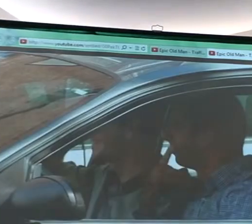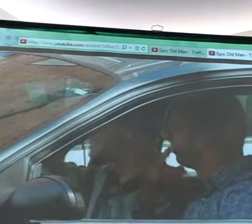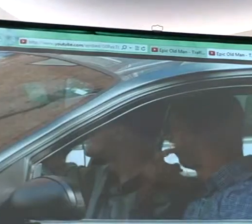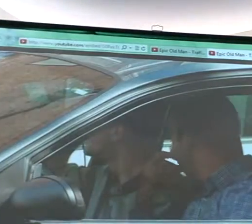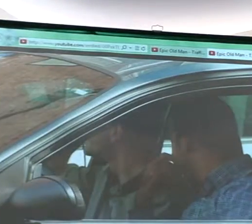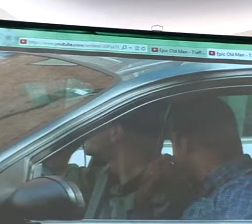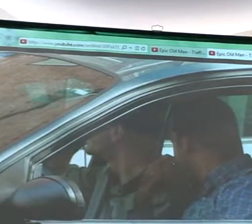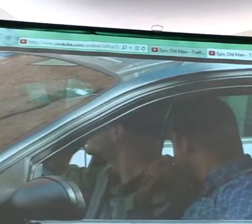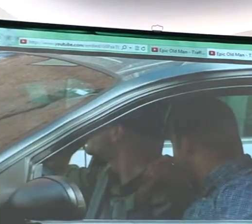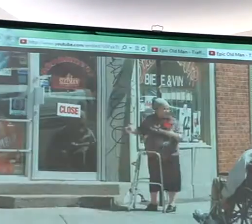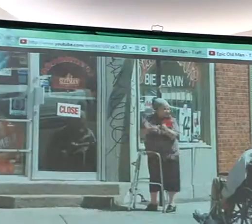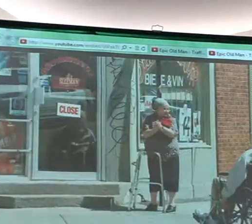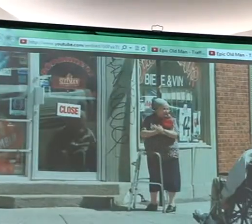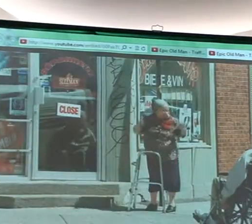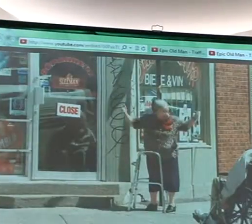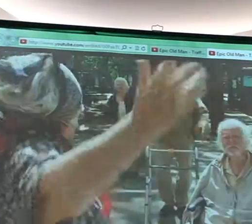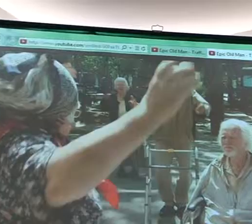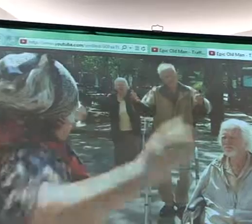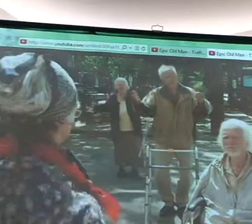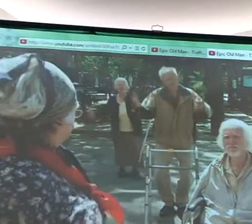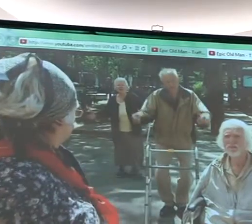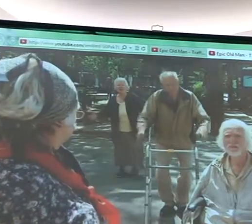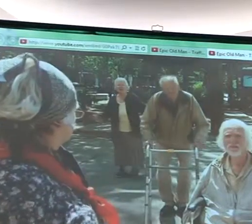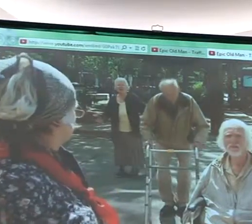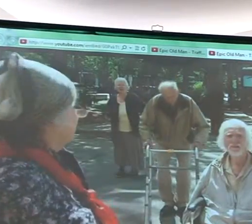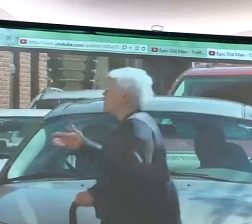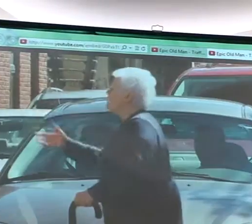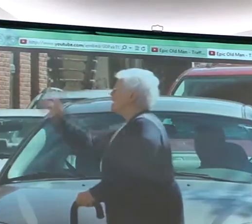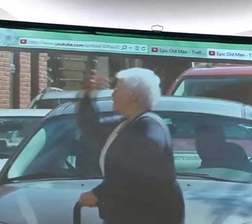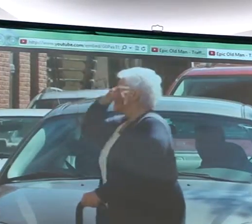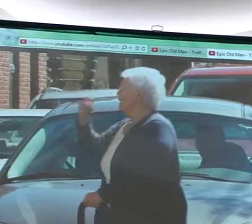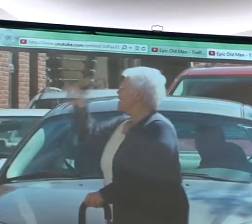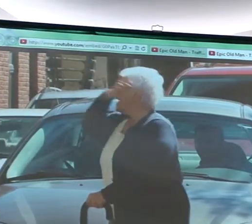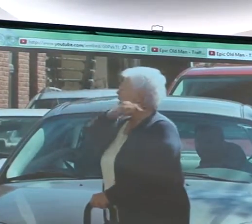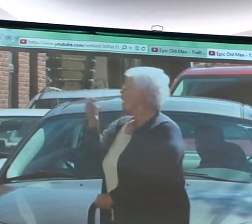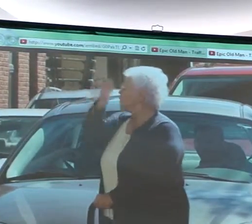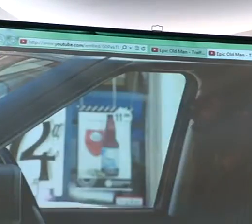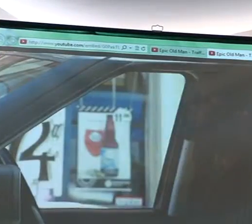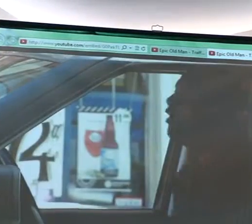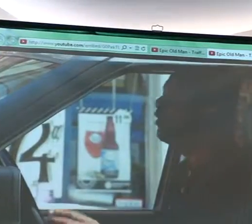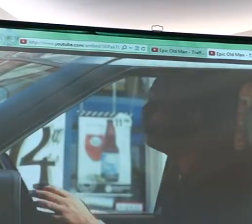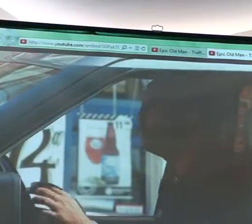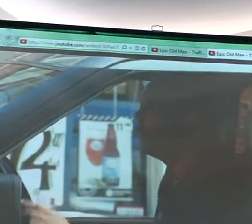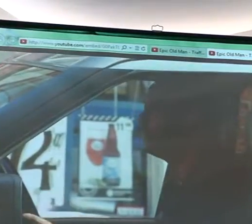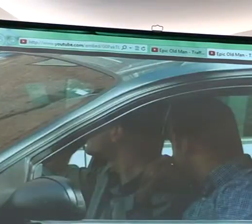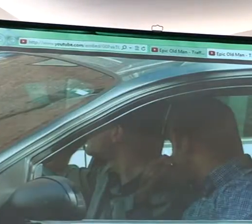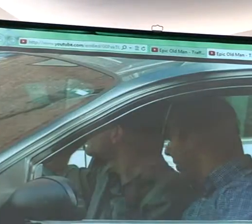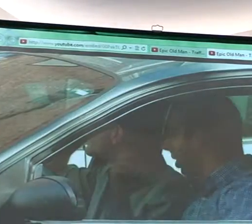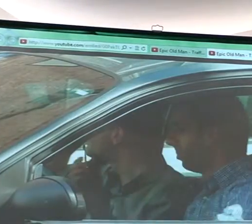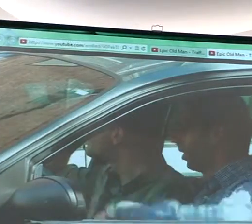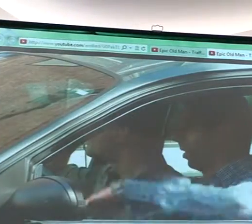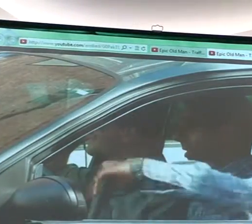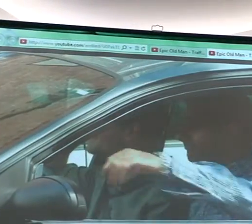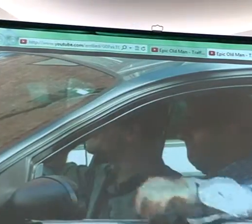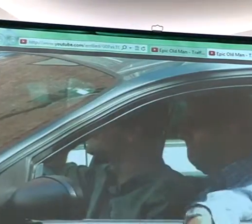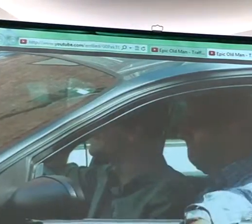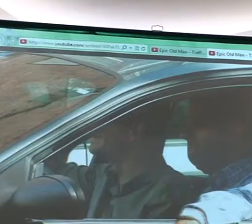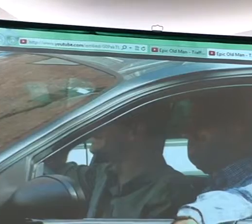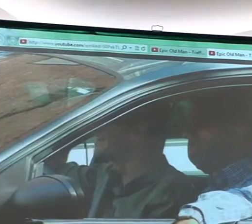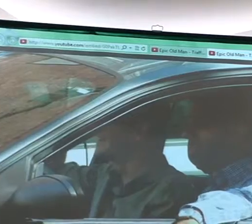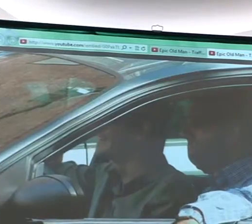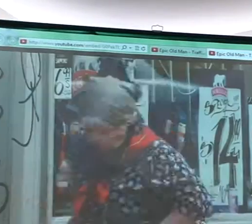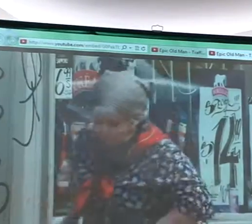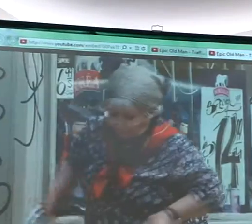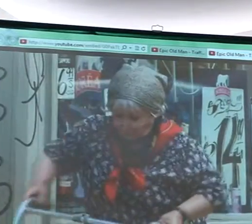tomar um café, chegaram lá, a placa está fechada, a panificadora. Ah, então daí eles resolvem voltar, só que a metade